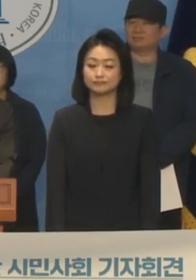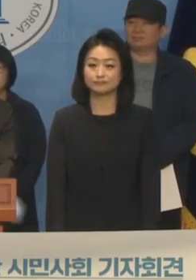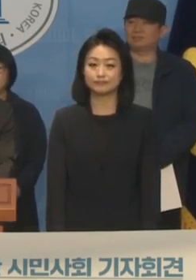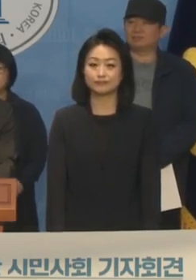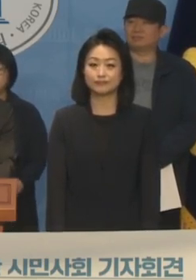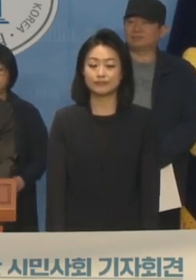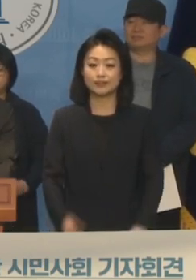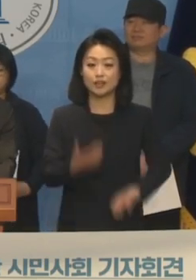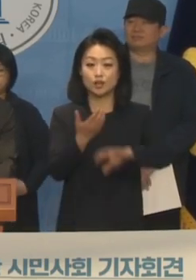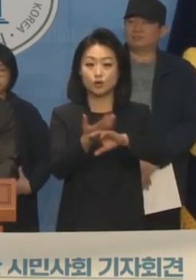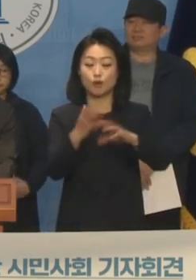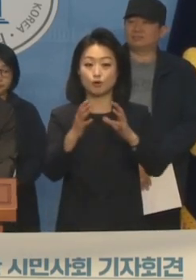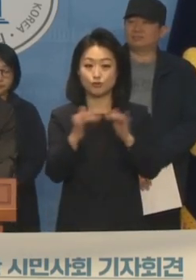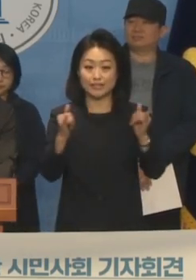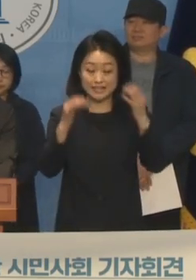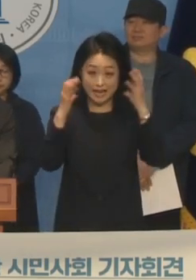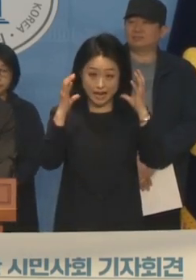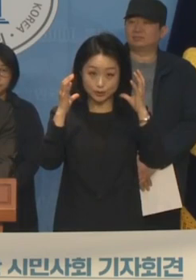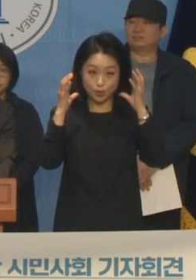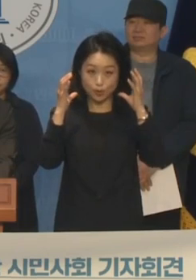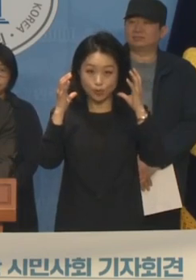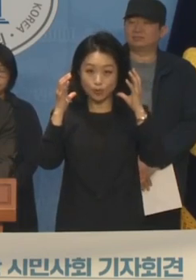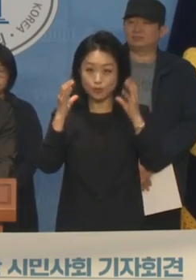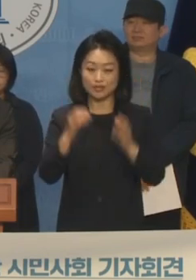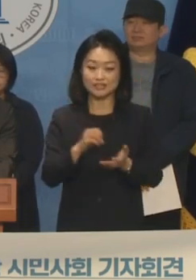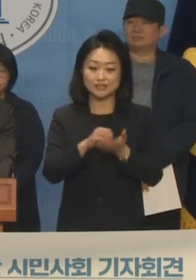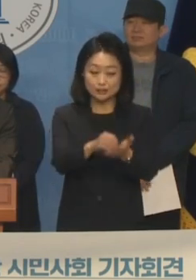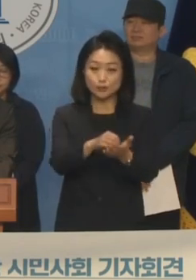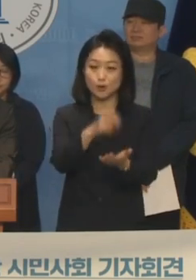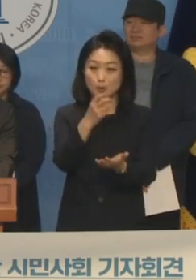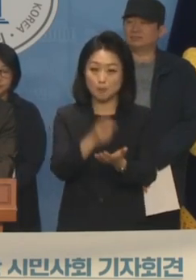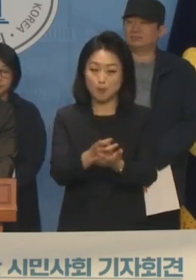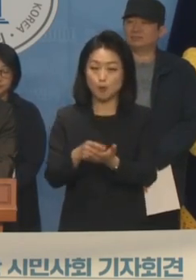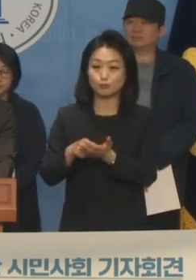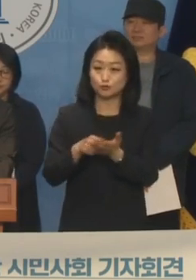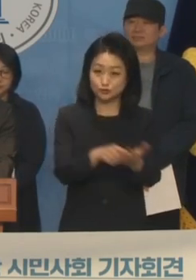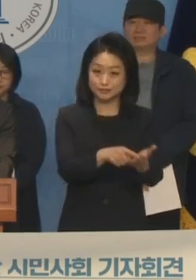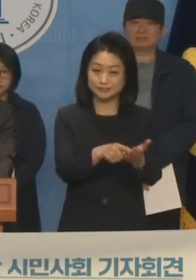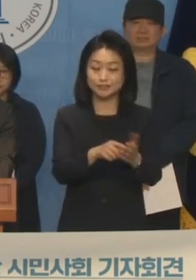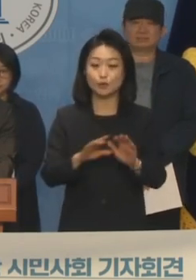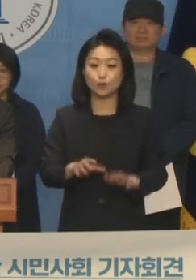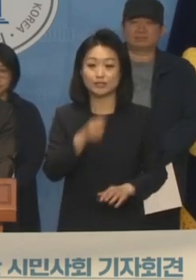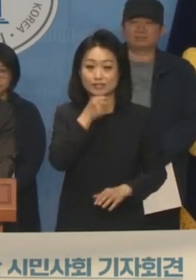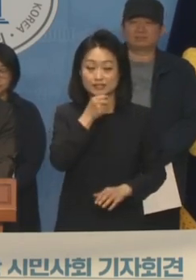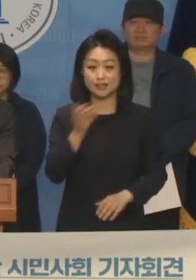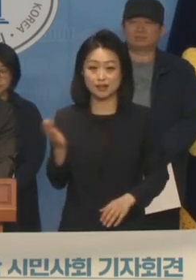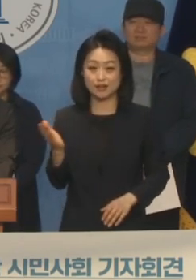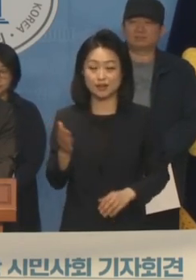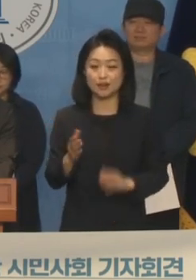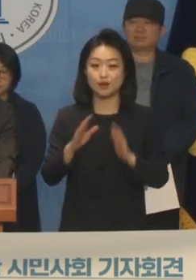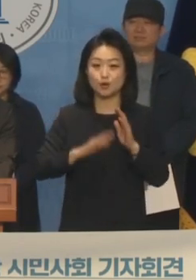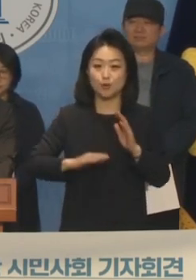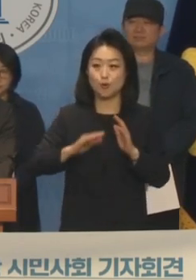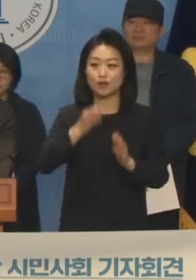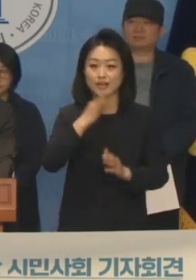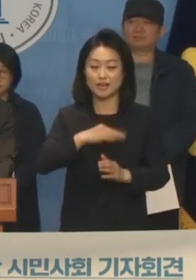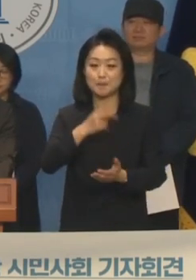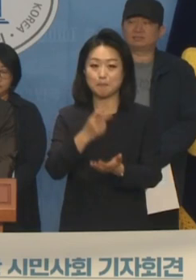외국인 아동 출생등록법 통과 촉구 기자회견에 와주셔서 감사합니다. 오늘 사회를 맡은 저는 공익법센터 어필의 김주광